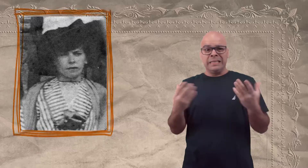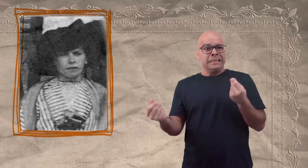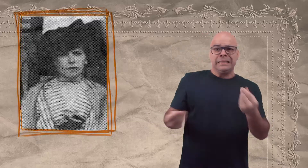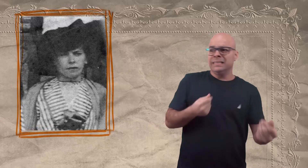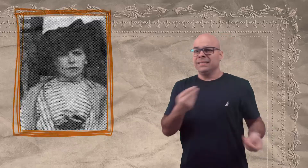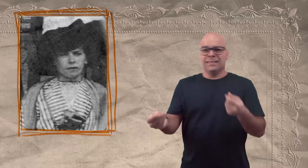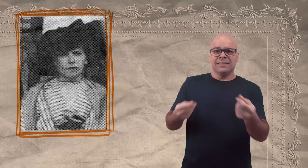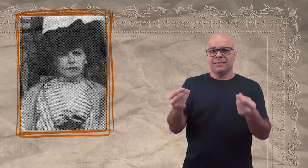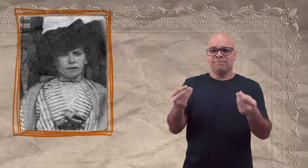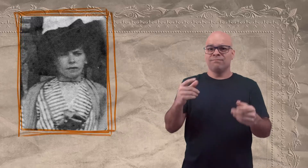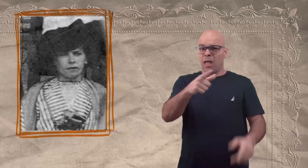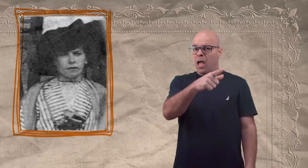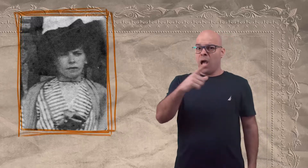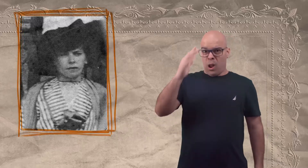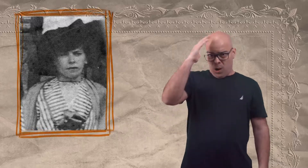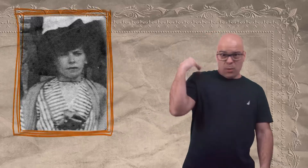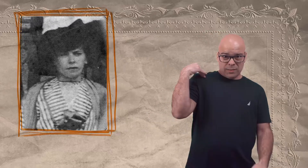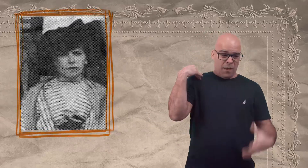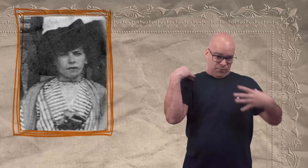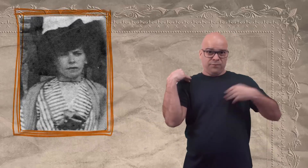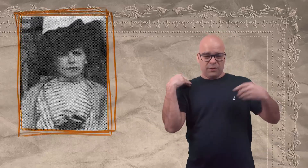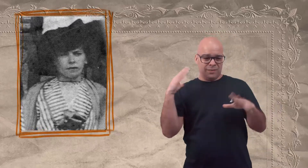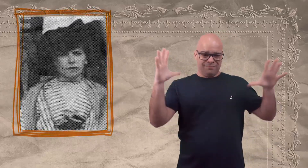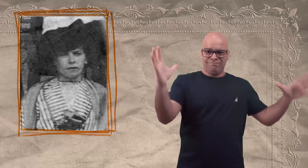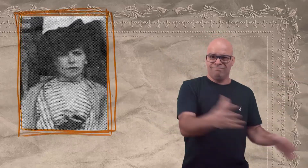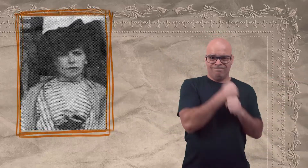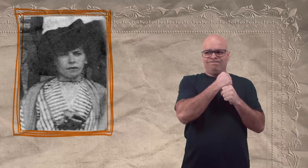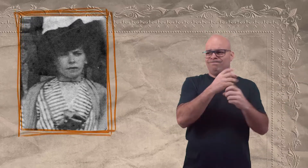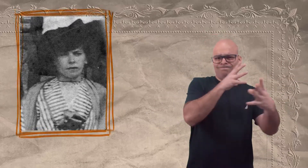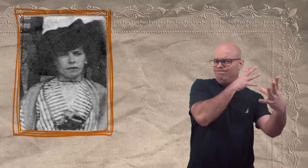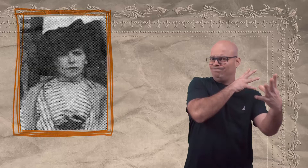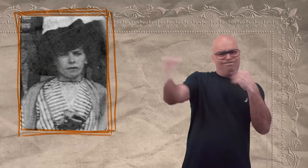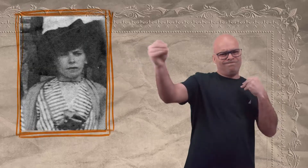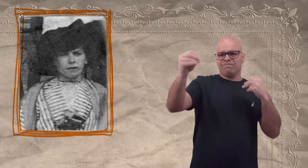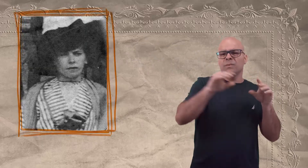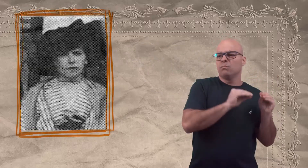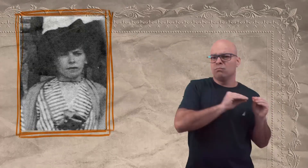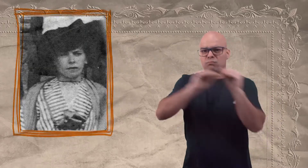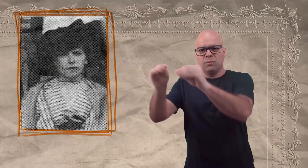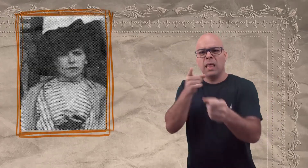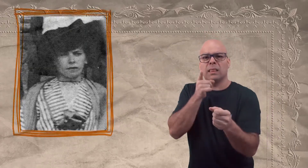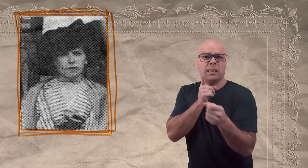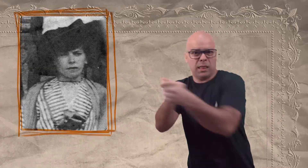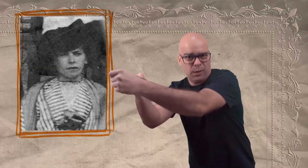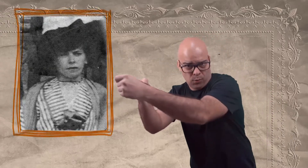marido e seus filhos estavam muito assustados. Então, ela resolveu se mudar para uma cidade